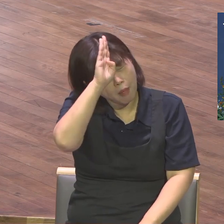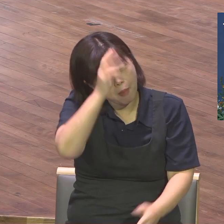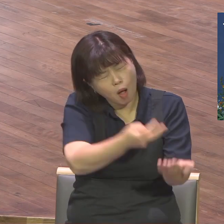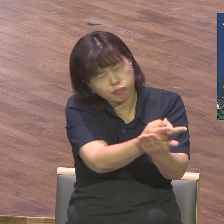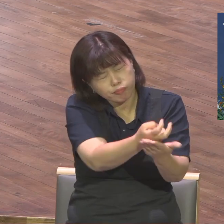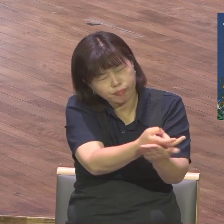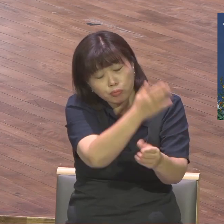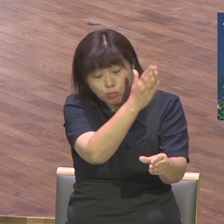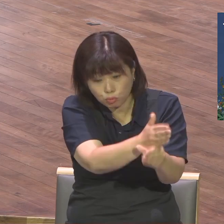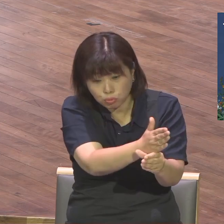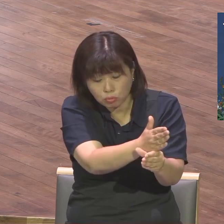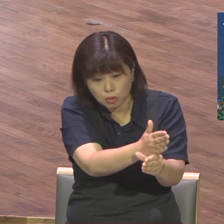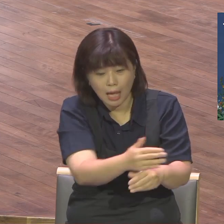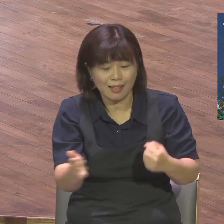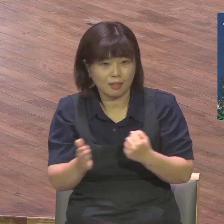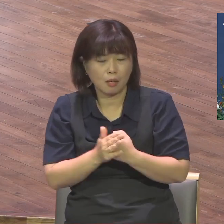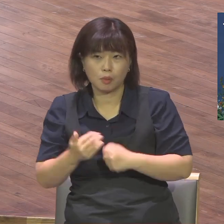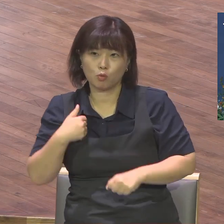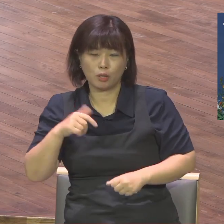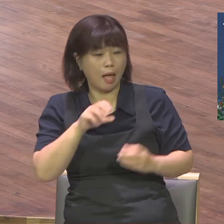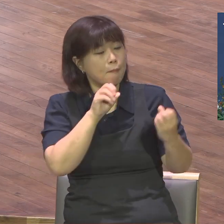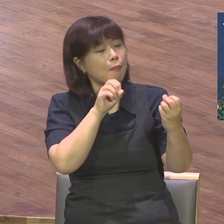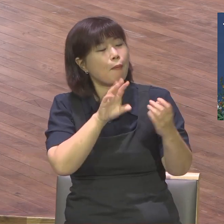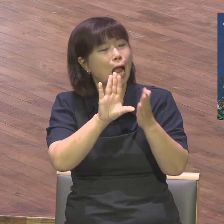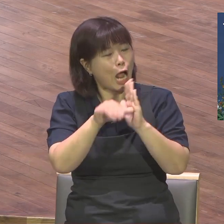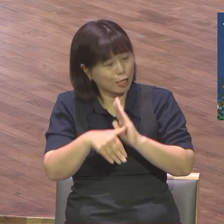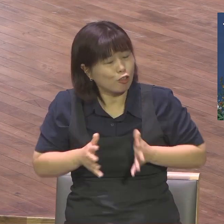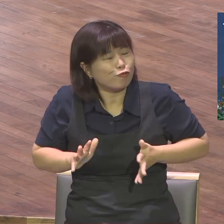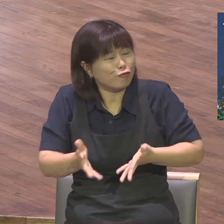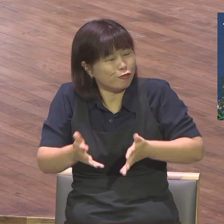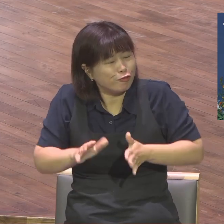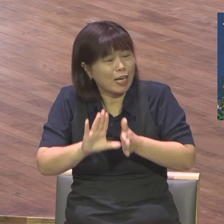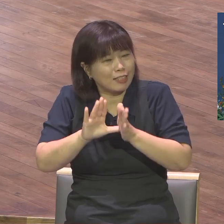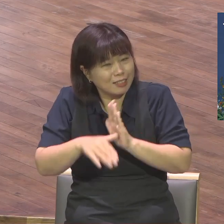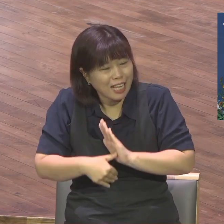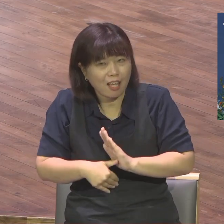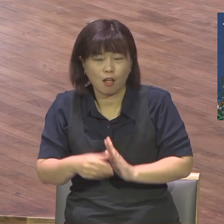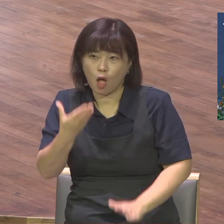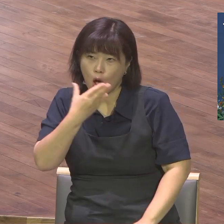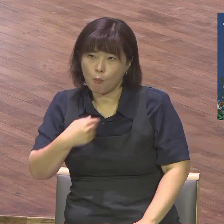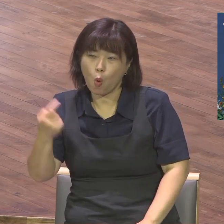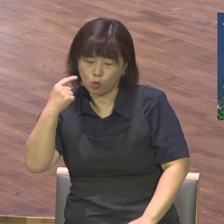찾아가고. 점쟁이 그 답이 정상입니까? 본인도 죽을 맛인데.